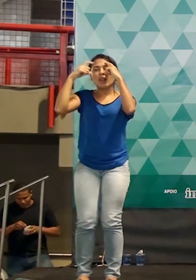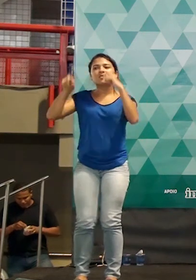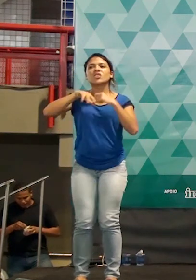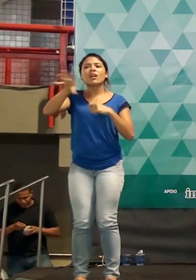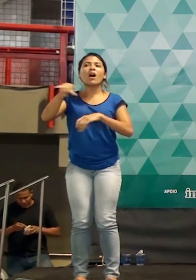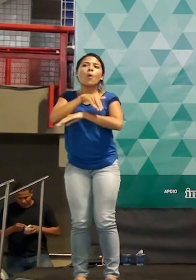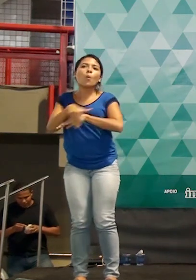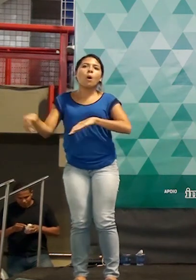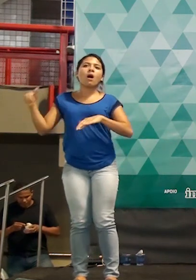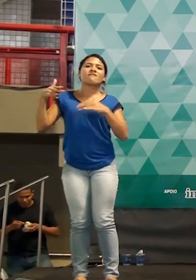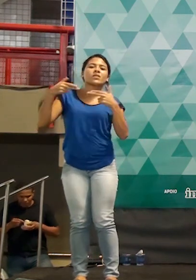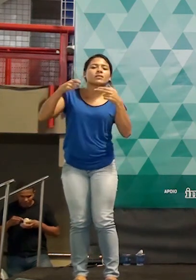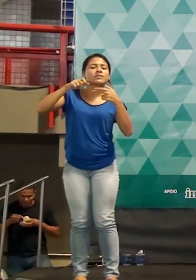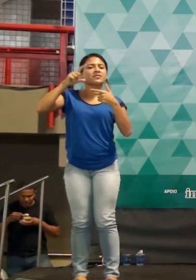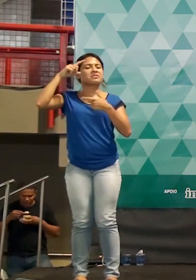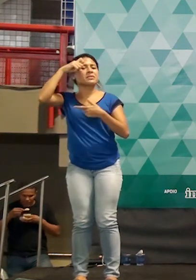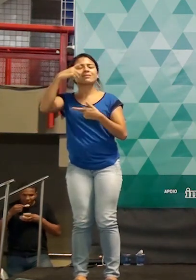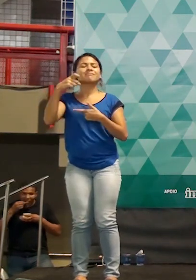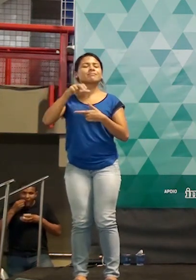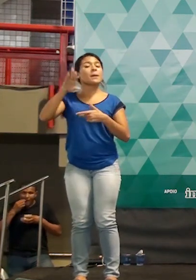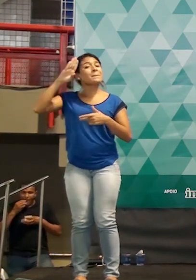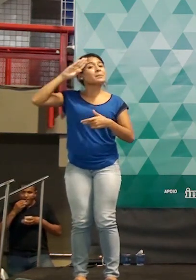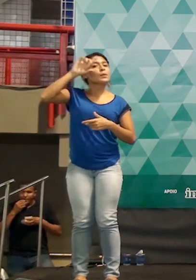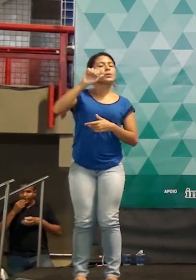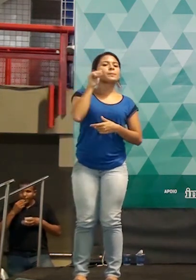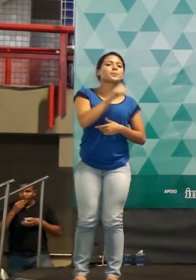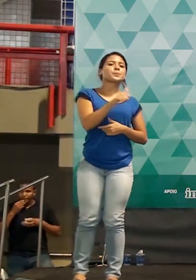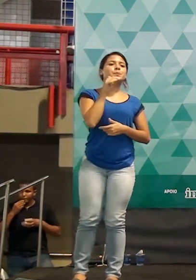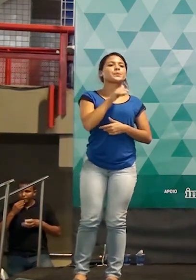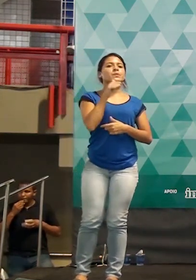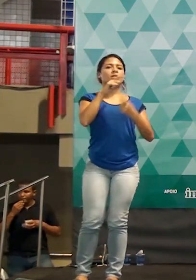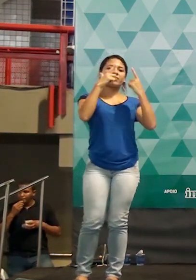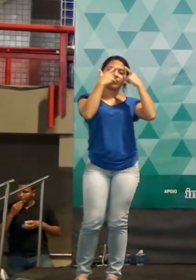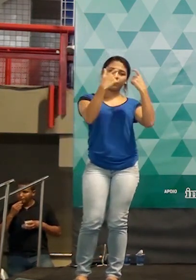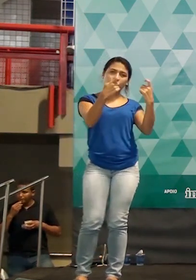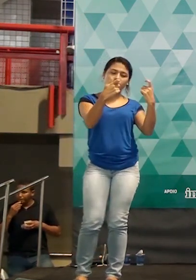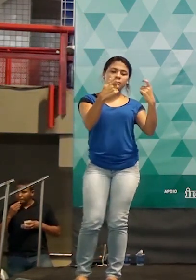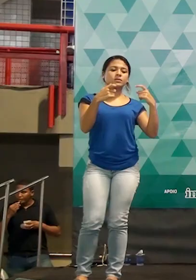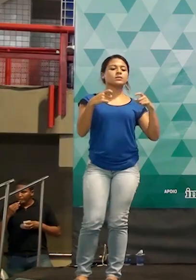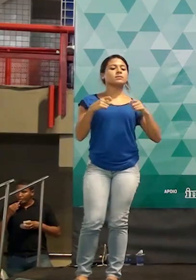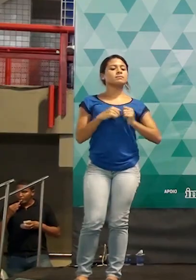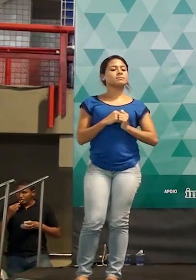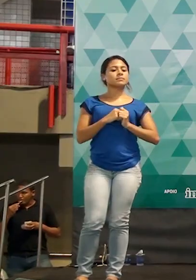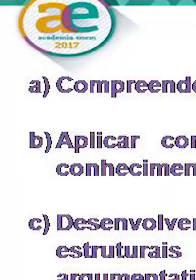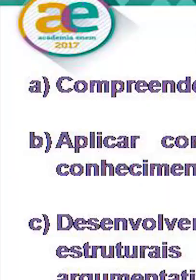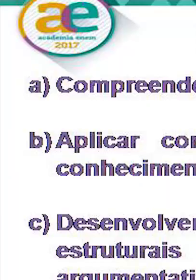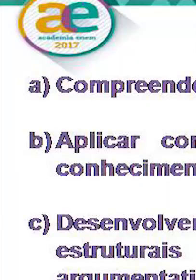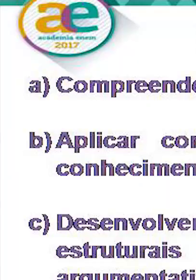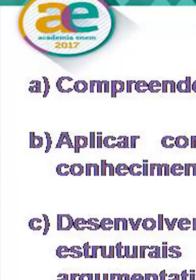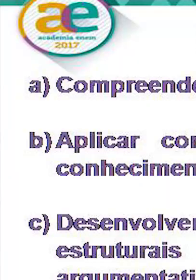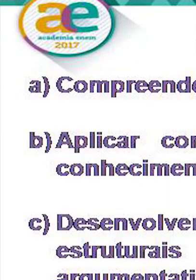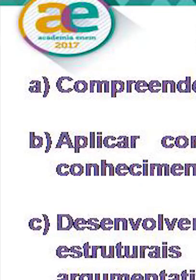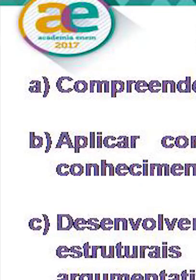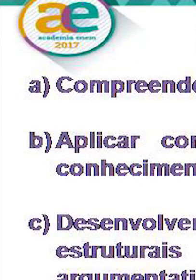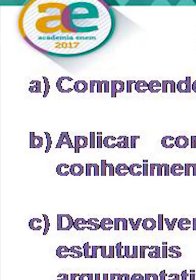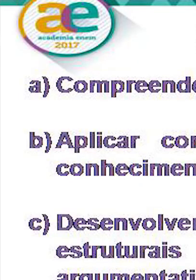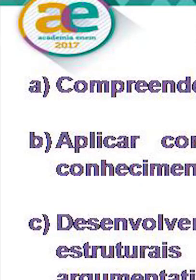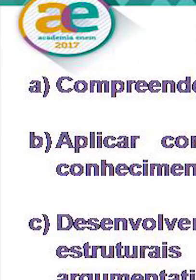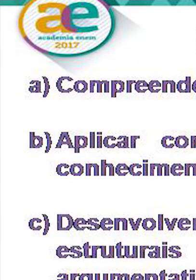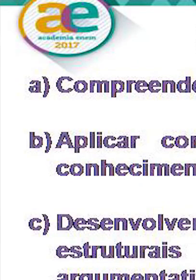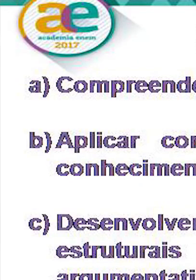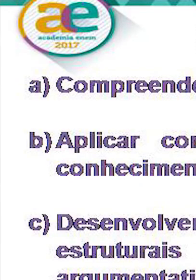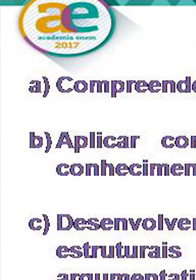você compreendeu ou não o tema. Segunda coisa da competência 2 que o corretor vai olhar: se você